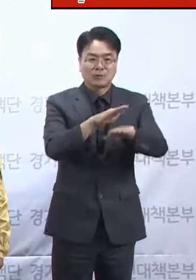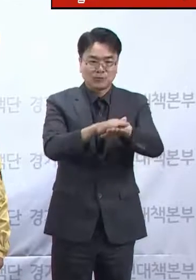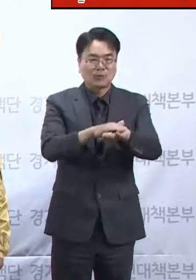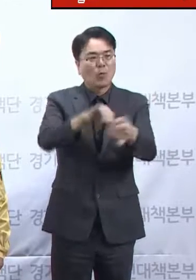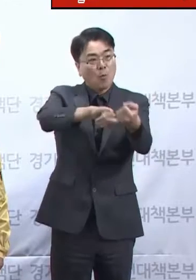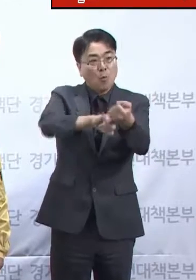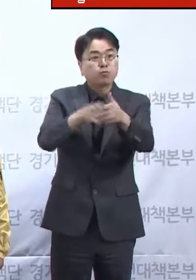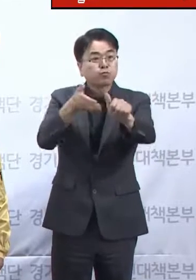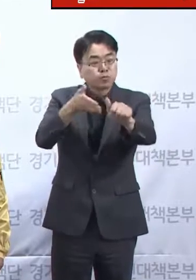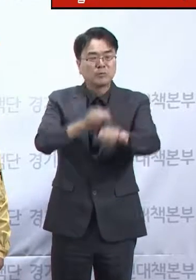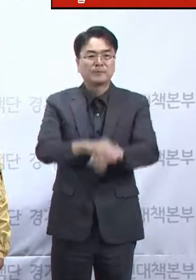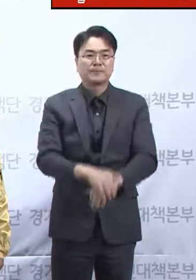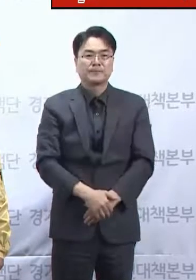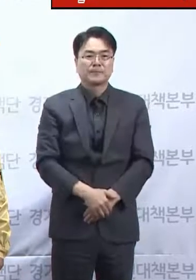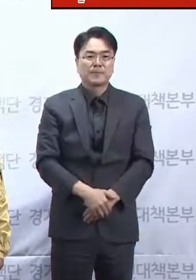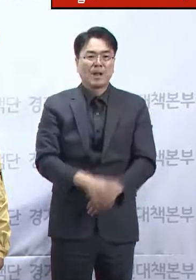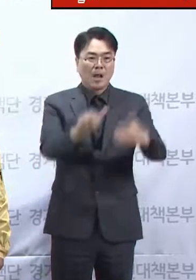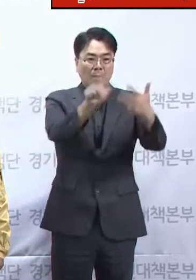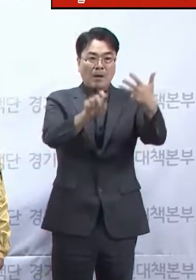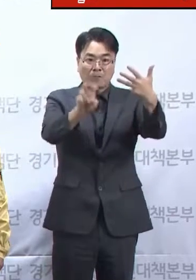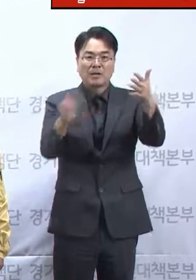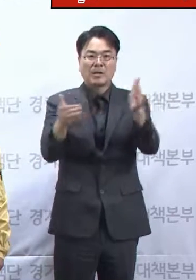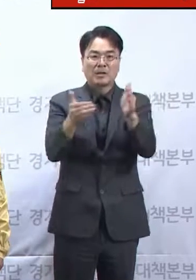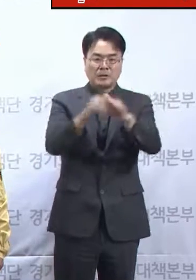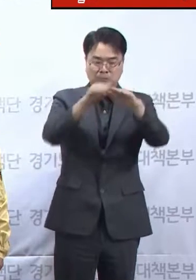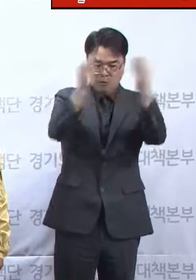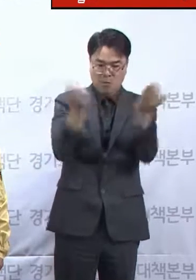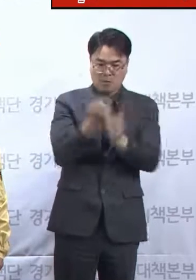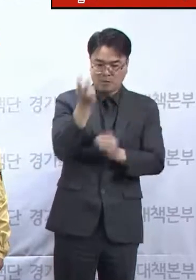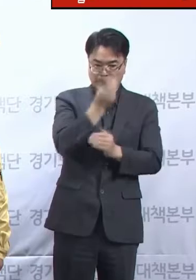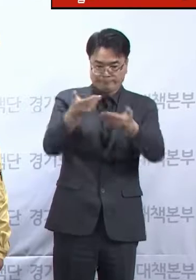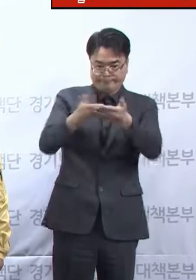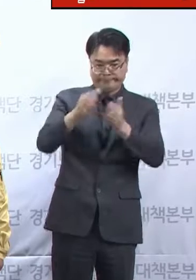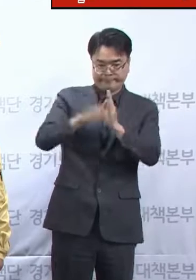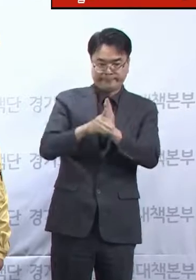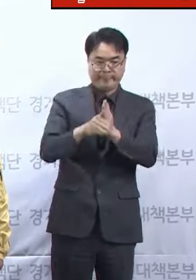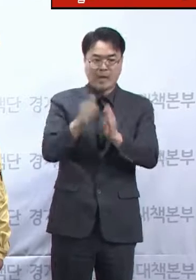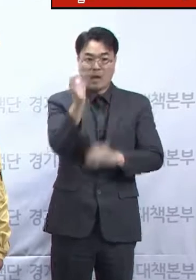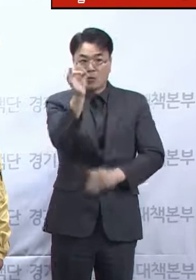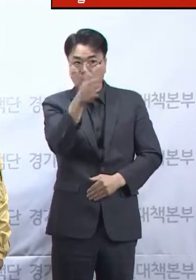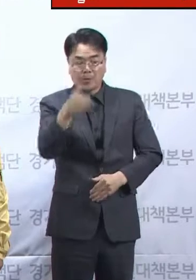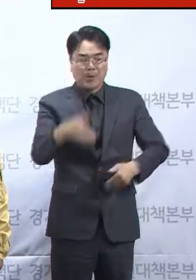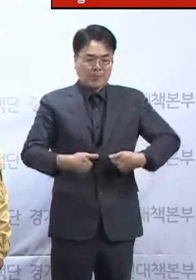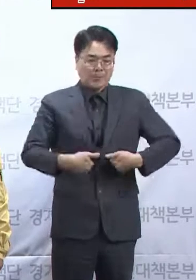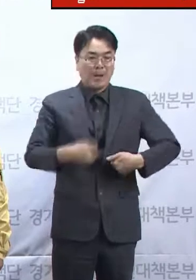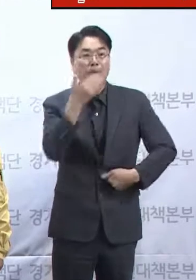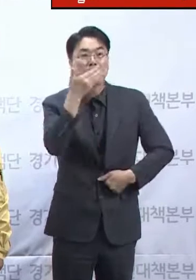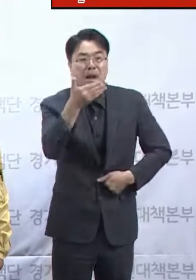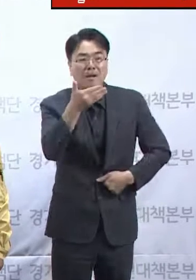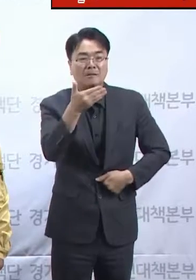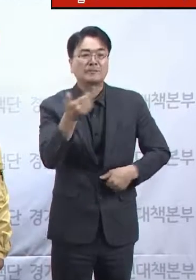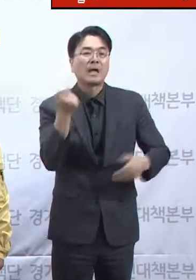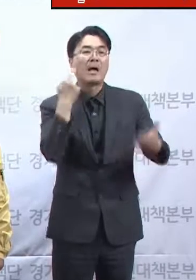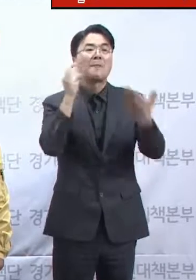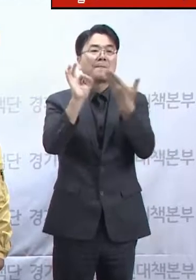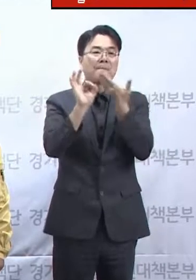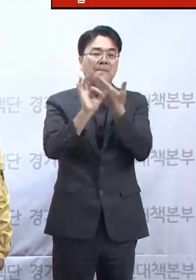기한 내 진단검사는 모두 무료이고 특히 진단검사를 거부하더라도 이후 자신으로